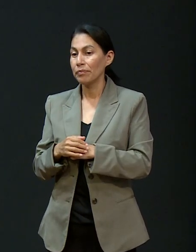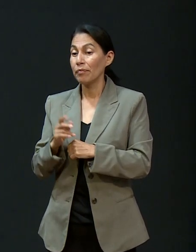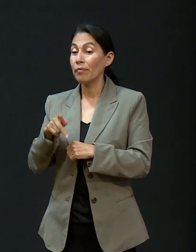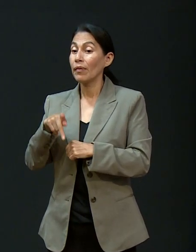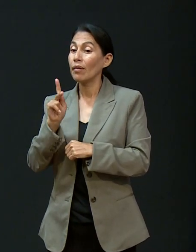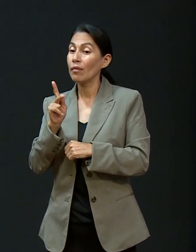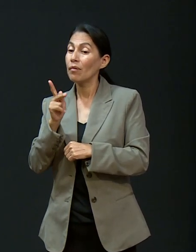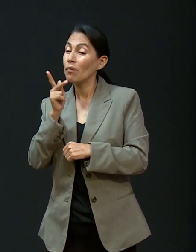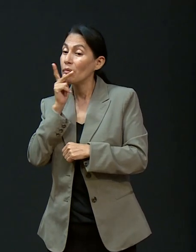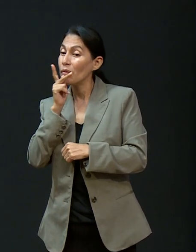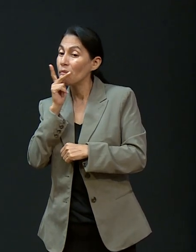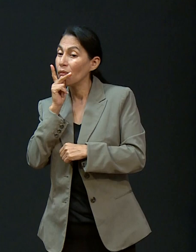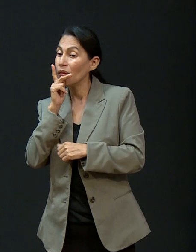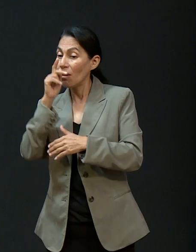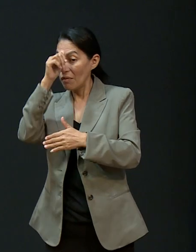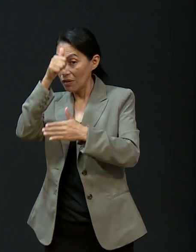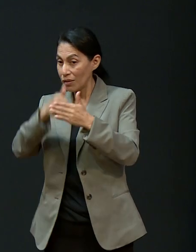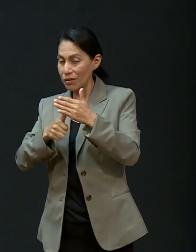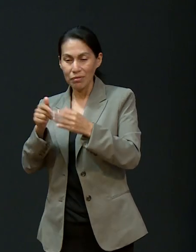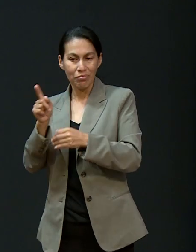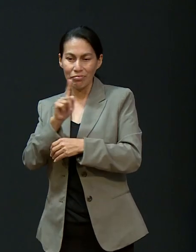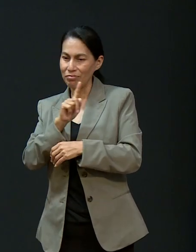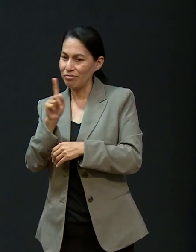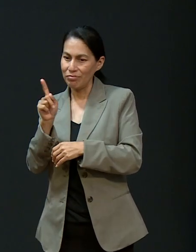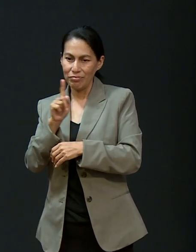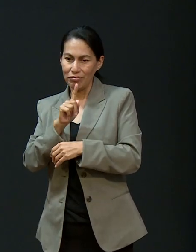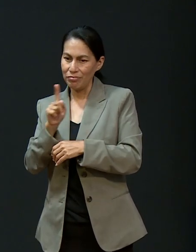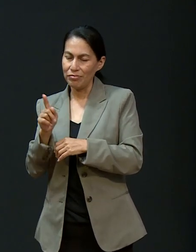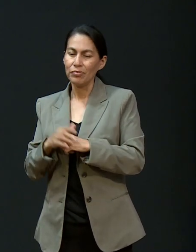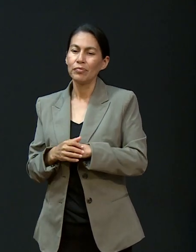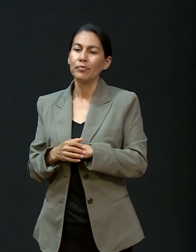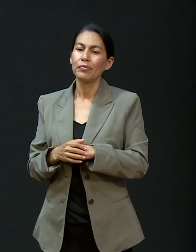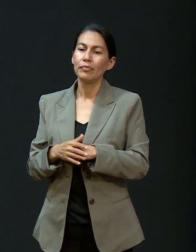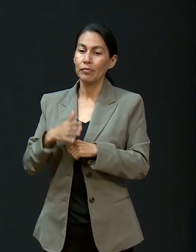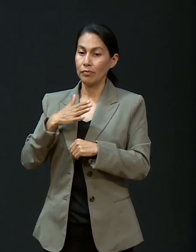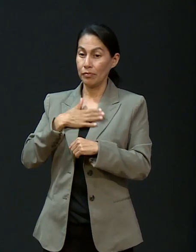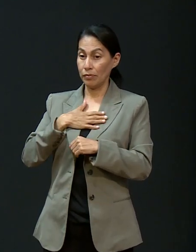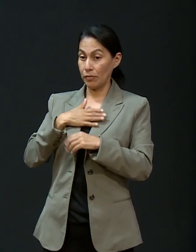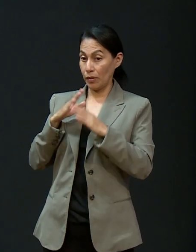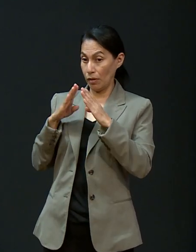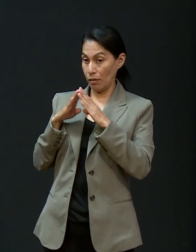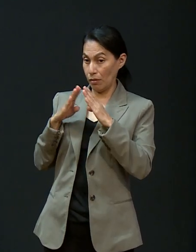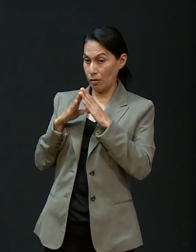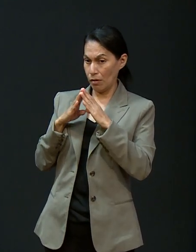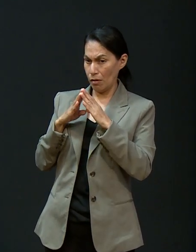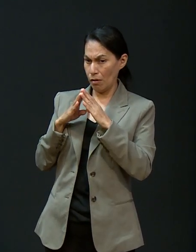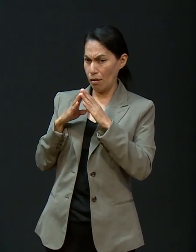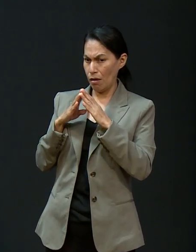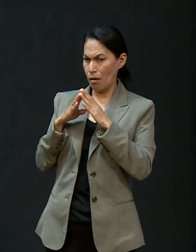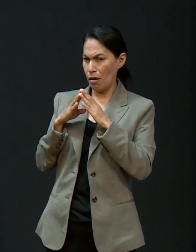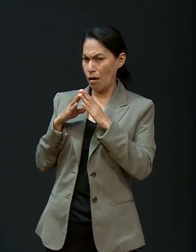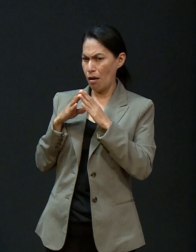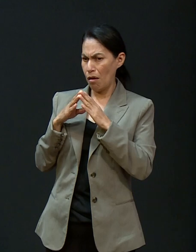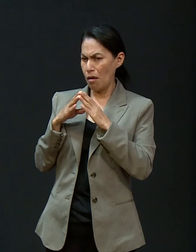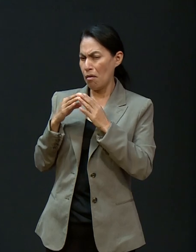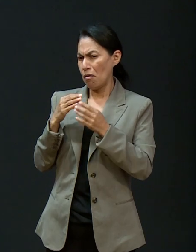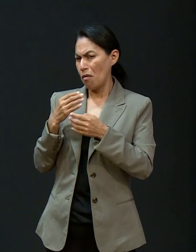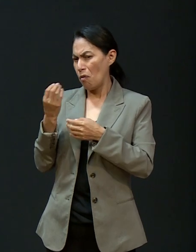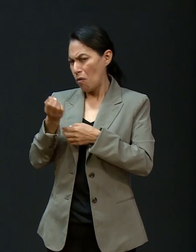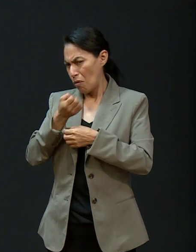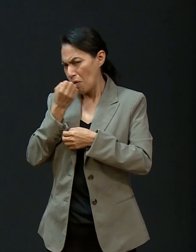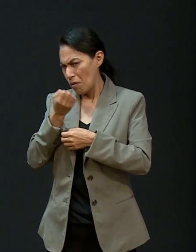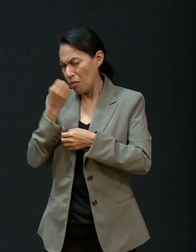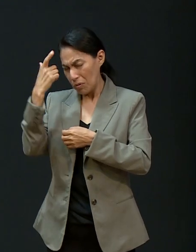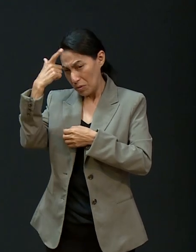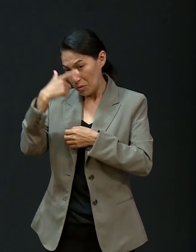adventistas, pero nuestros papás no. Entonces, en mi casa hacíamos el culto,